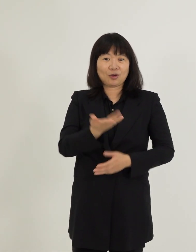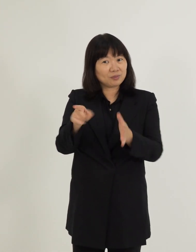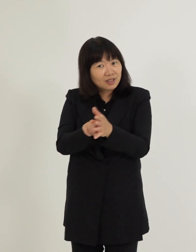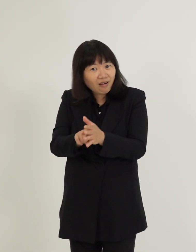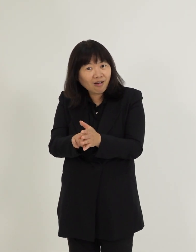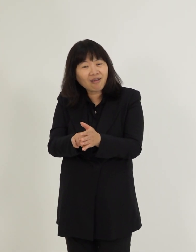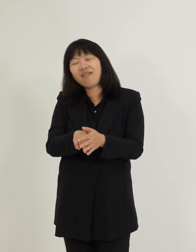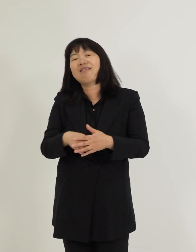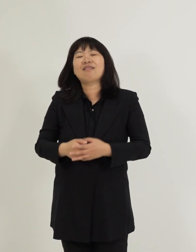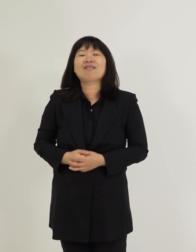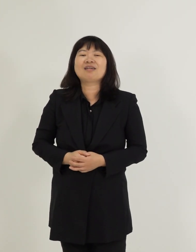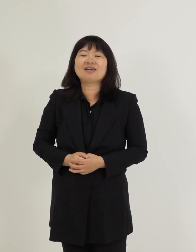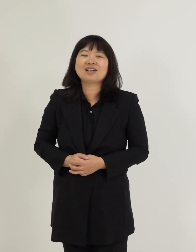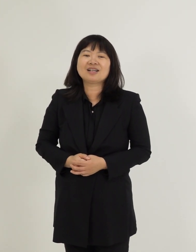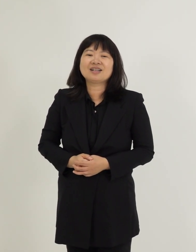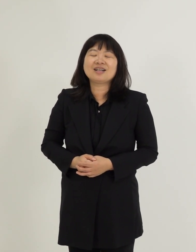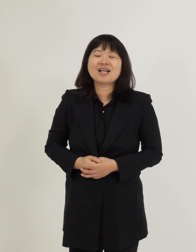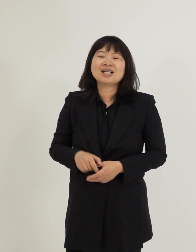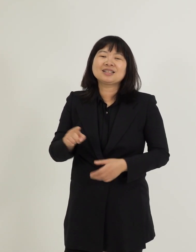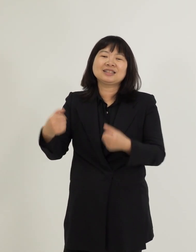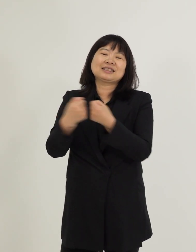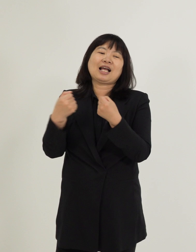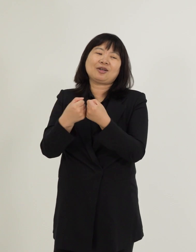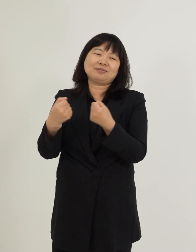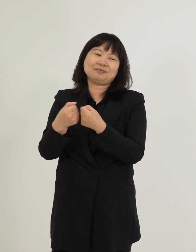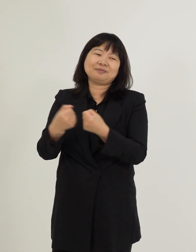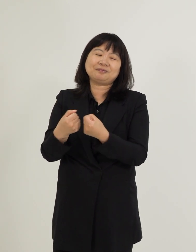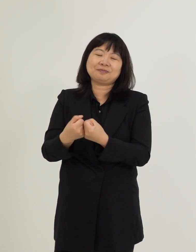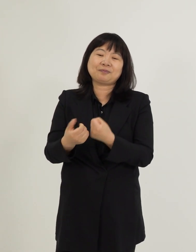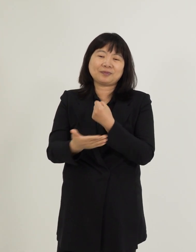믿으십니까, 여러분? 그 싸움이에요, 결국은.